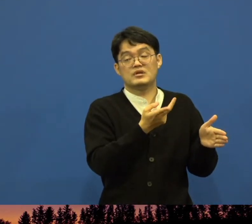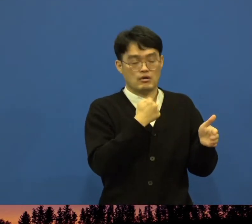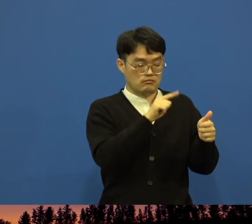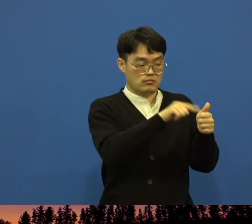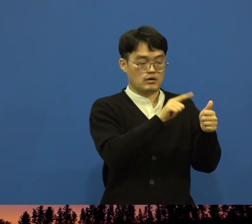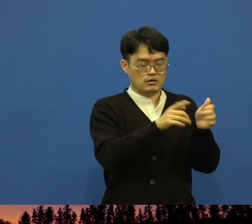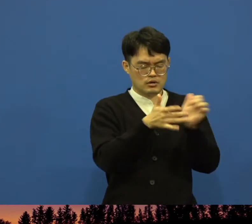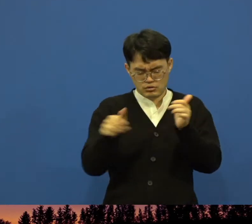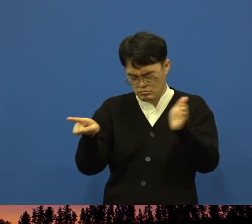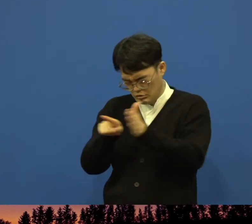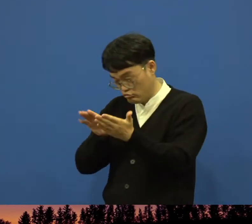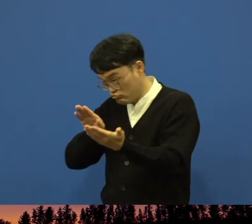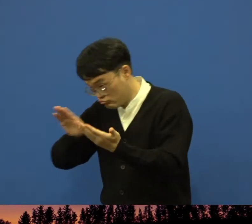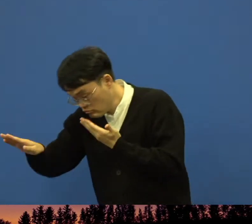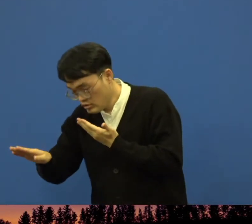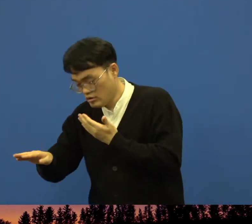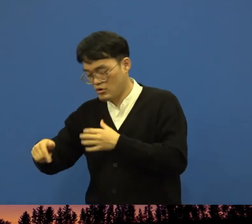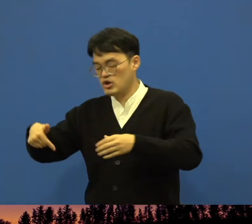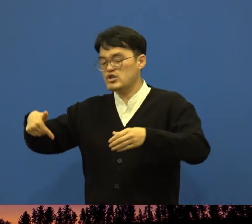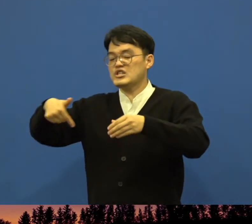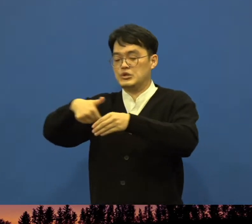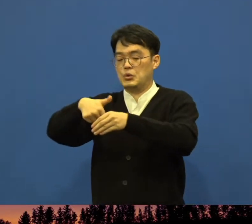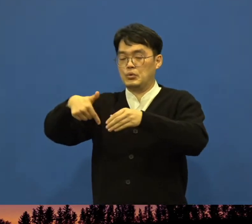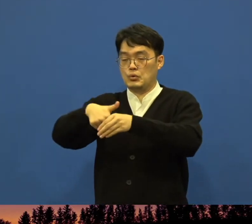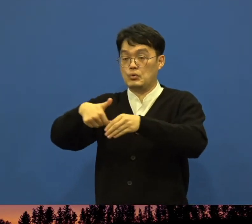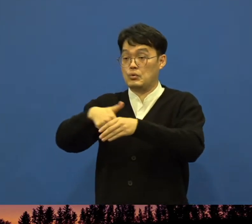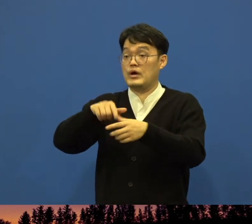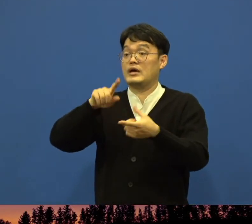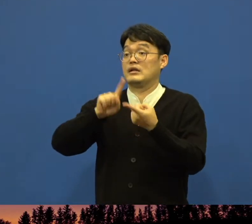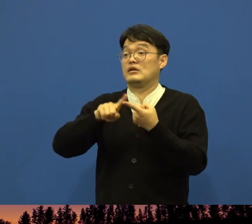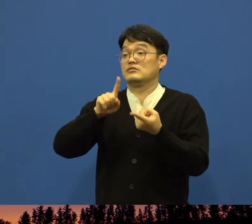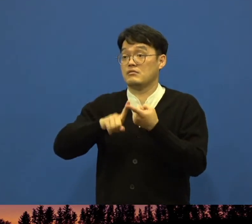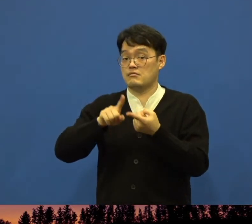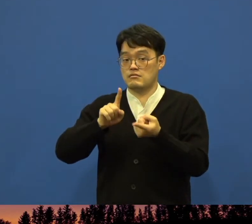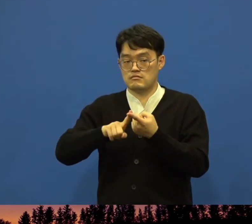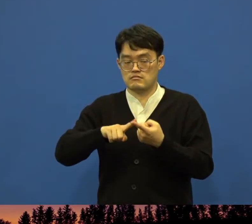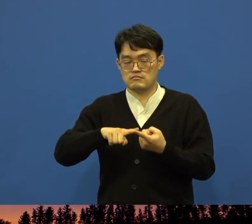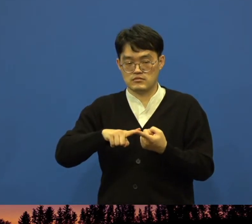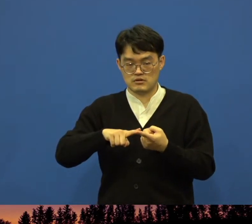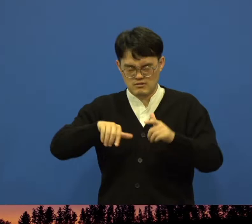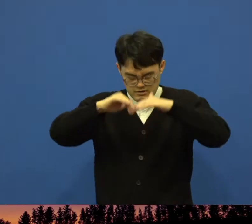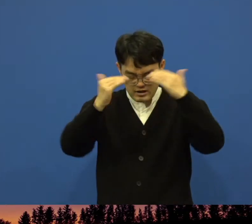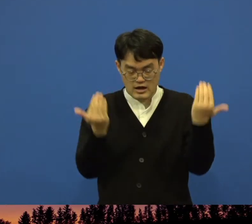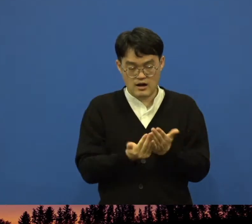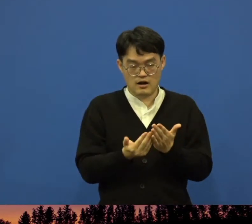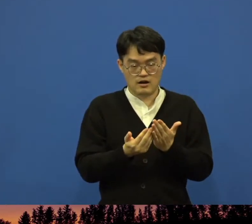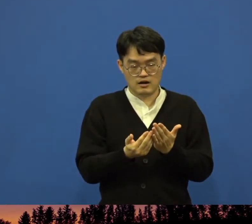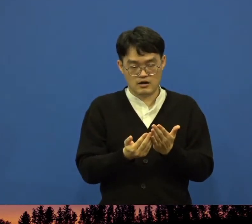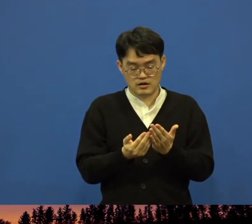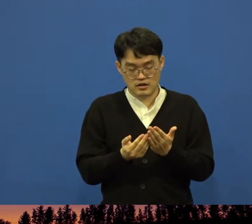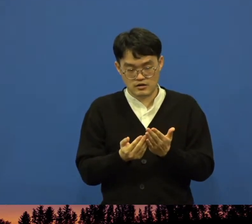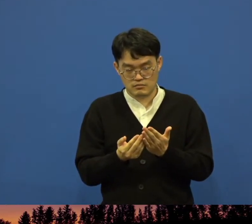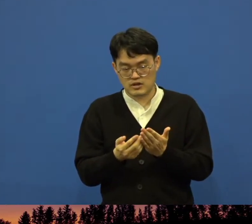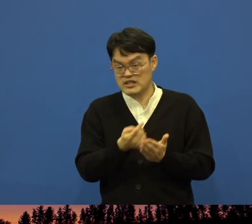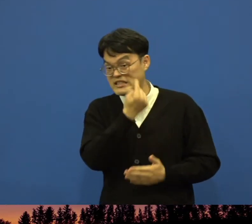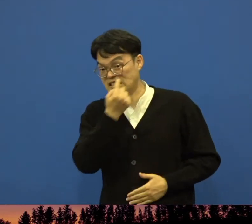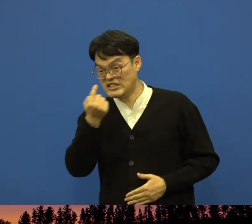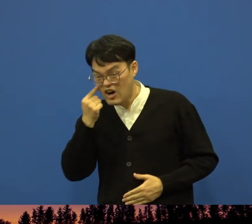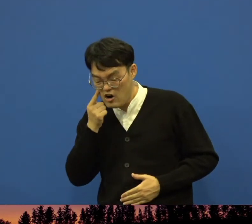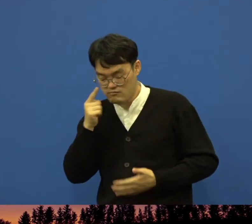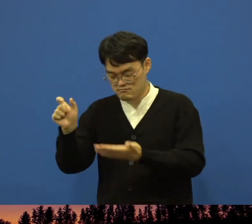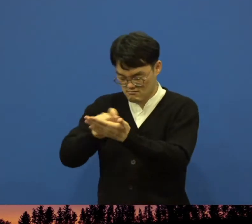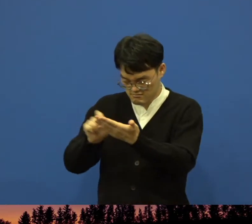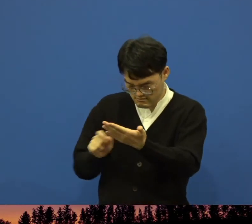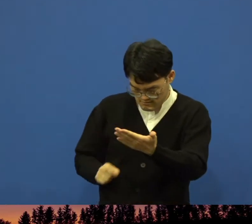믿게 되니까 기독교를 변증하는데 이 C.S. 루이스만한 사람이 없는 거예요. 얼마나 타고난지.